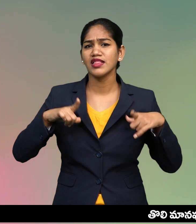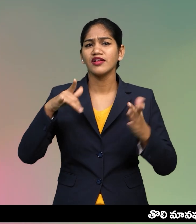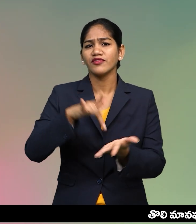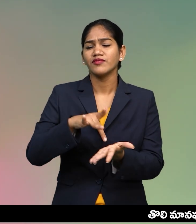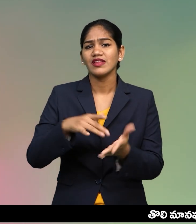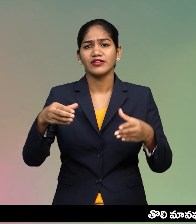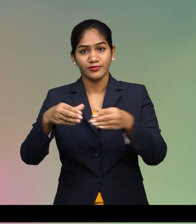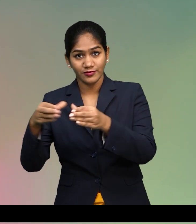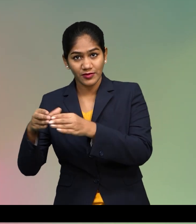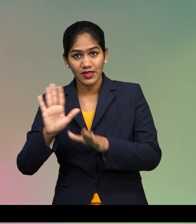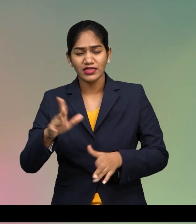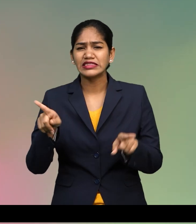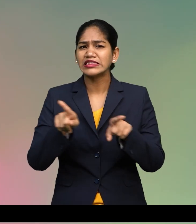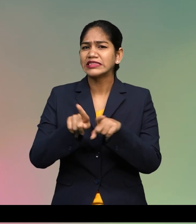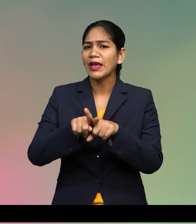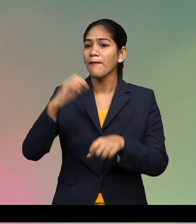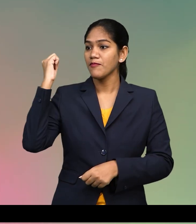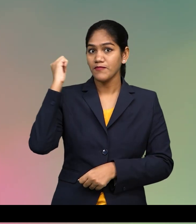బృందాలలో నివసించారు.